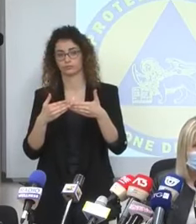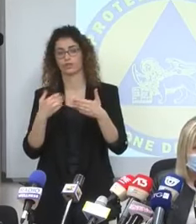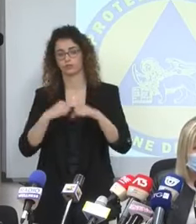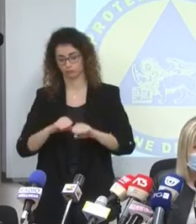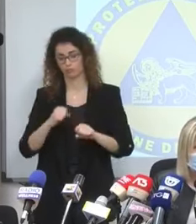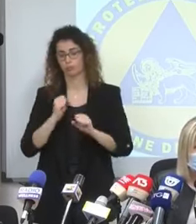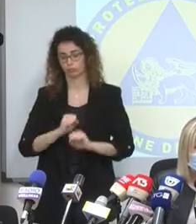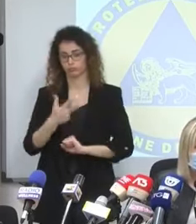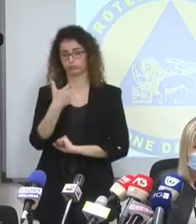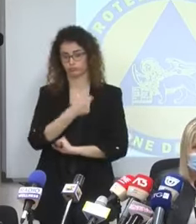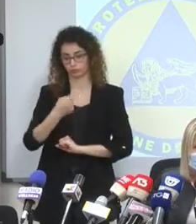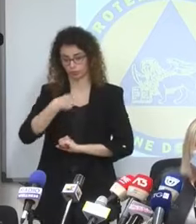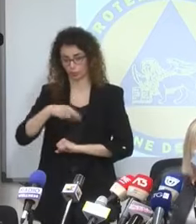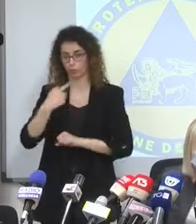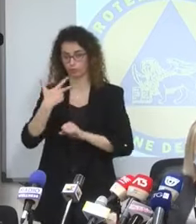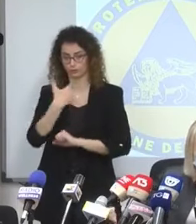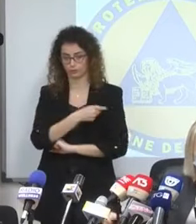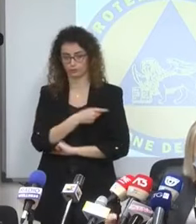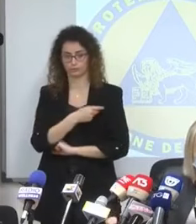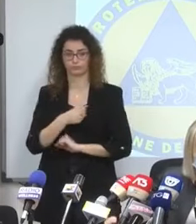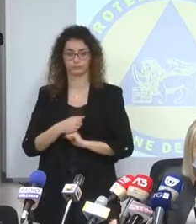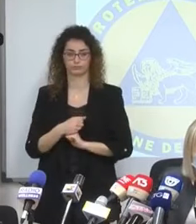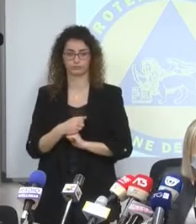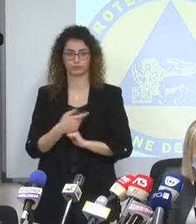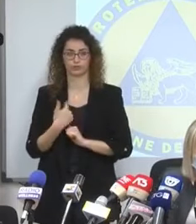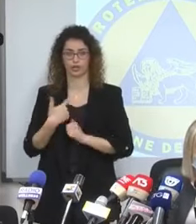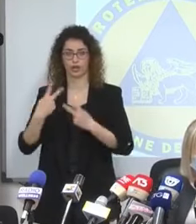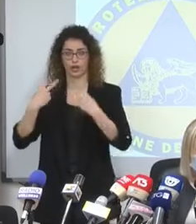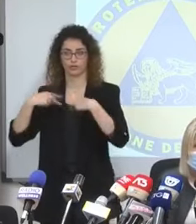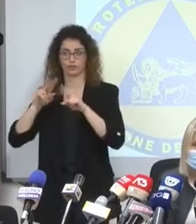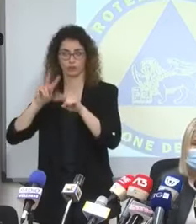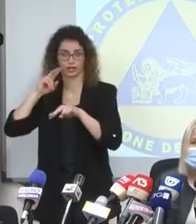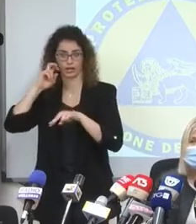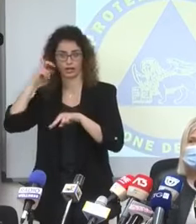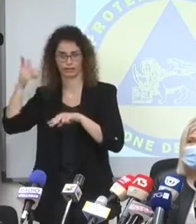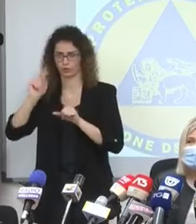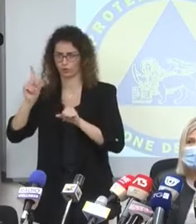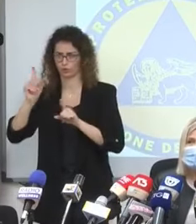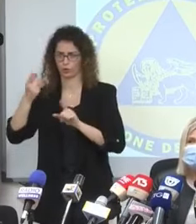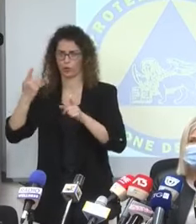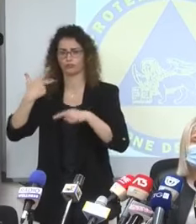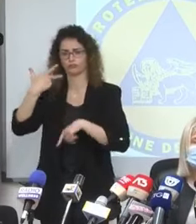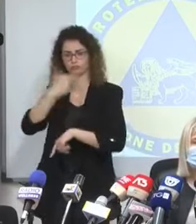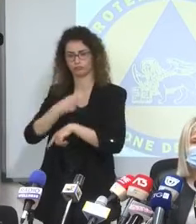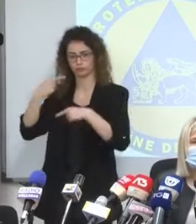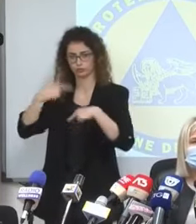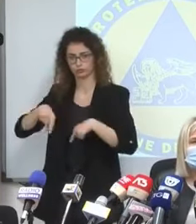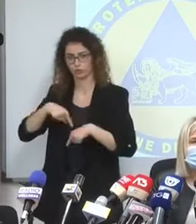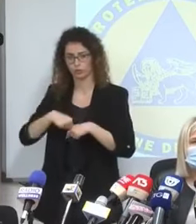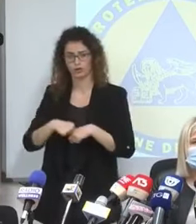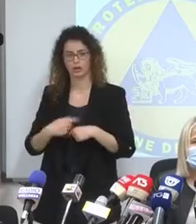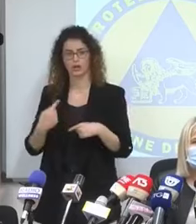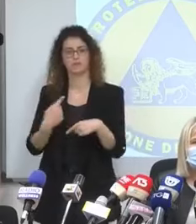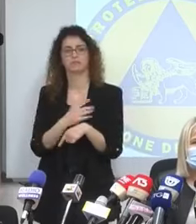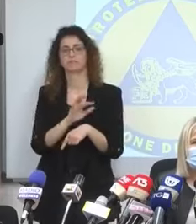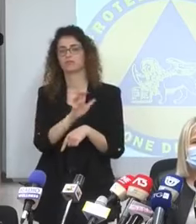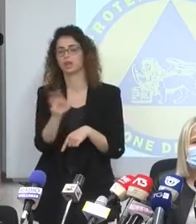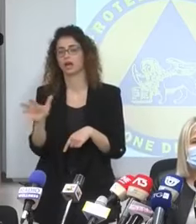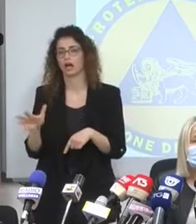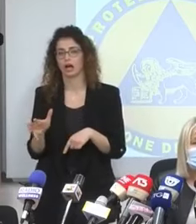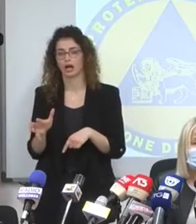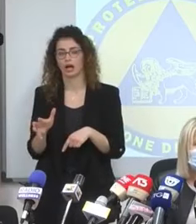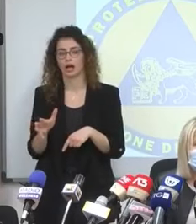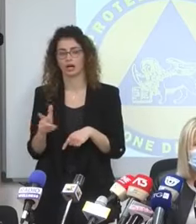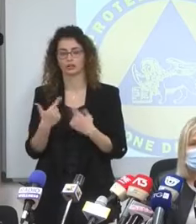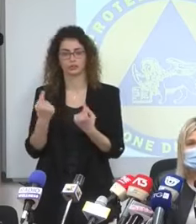quindi li vacciniamo noi, cioè non vengono vaccinati nei paesi dove sono, ma li vacciniamo noi. Però su quelli degli altri, che appunto